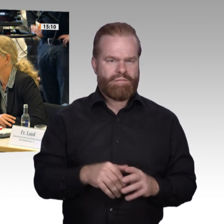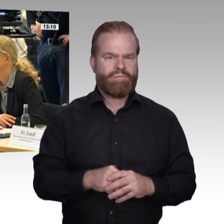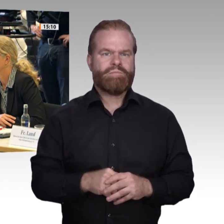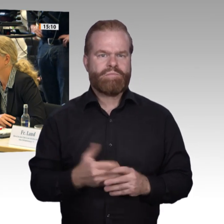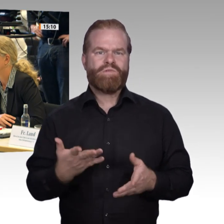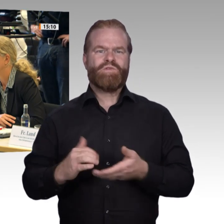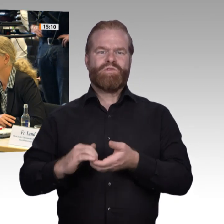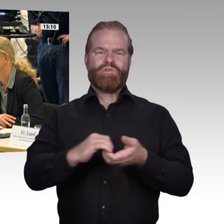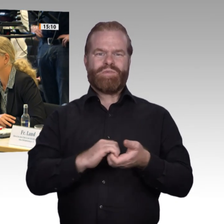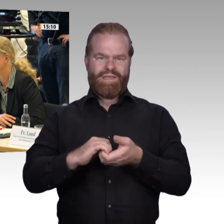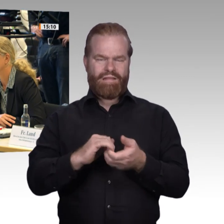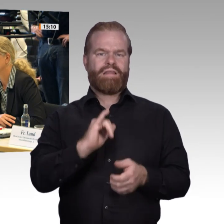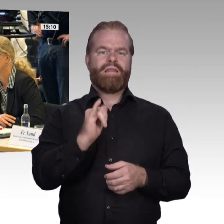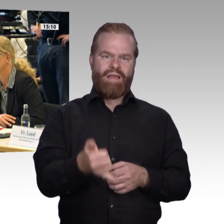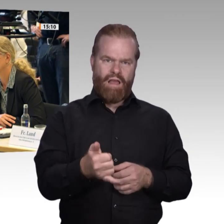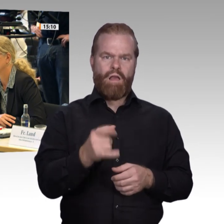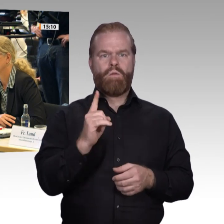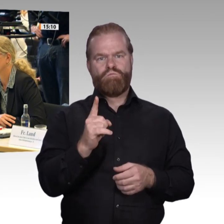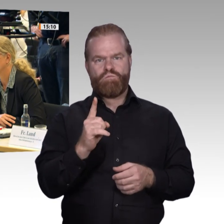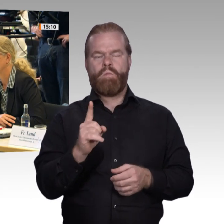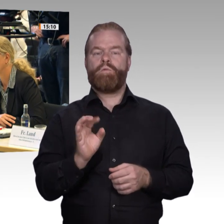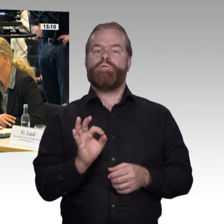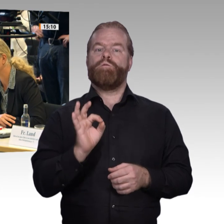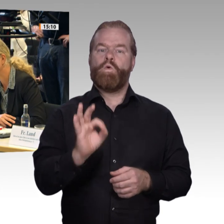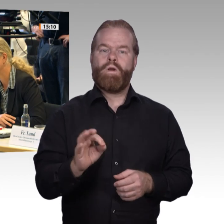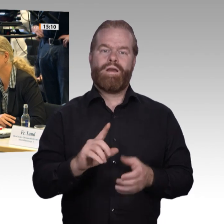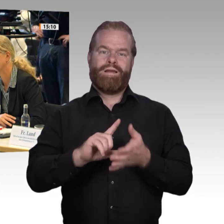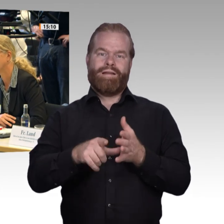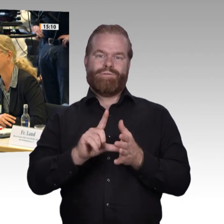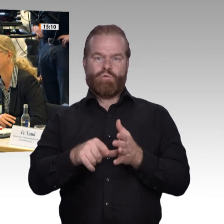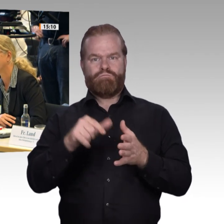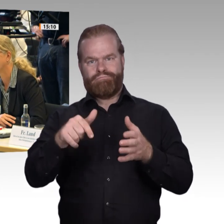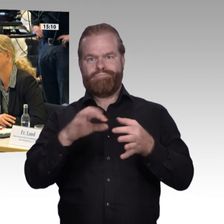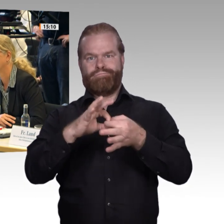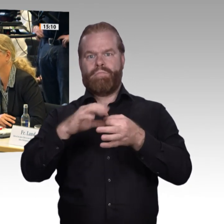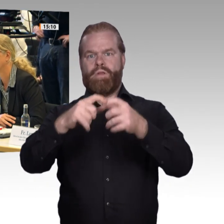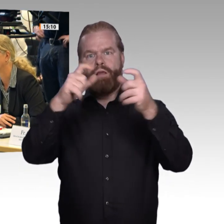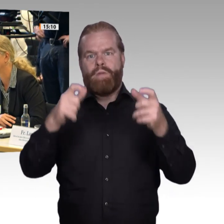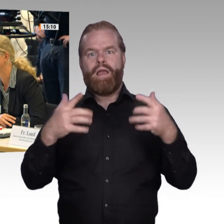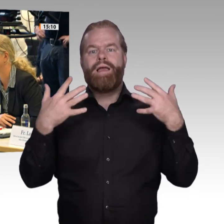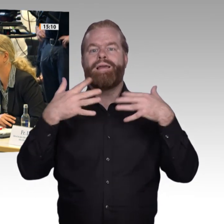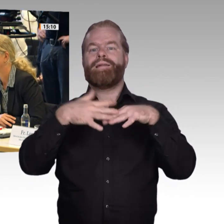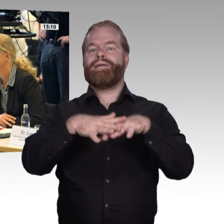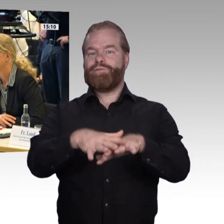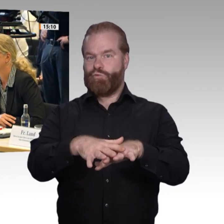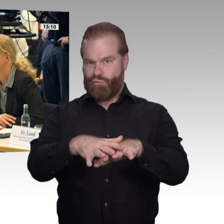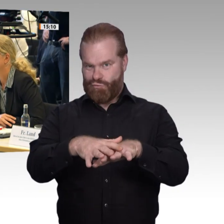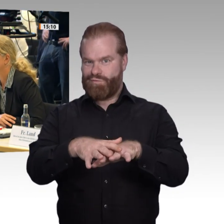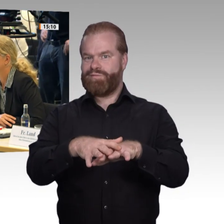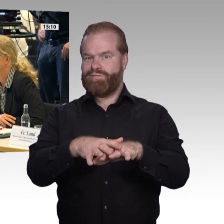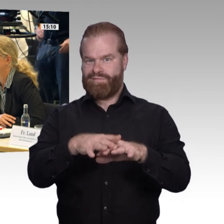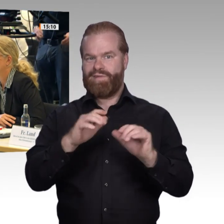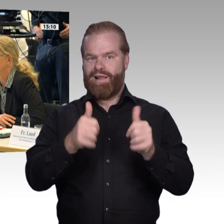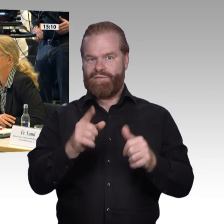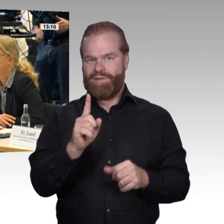Leistungen im Rahmen der Eingliederungshilfe ist das ja nichts Besonderes mehr nach dem BTHG. Da haben wir uns ohnehin entschieden, diese